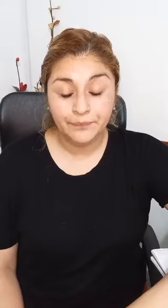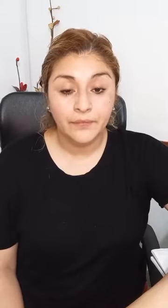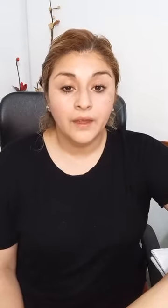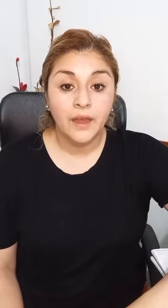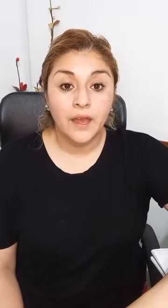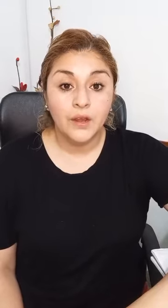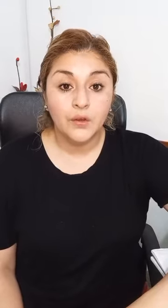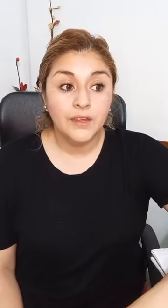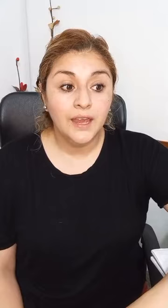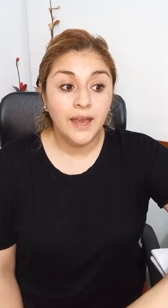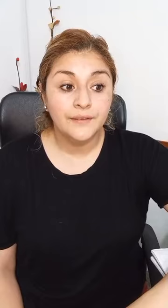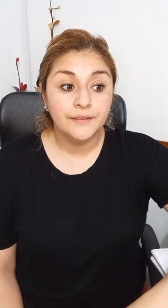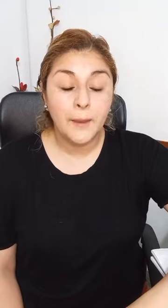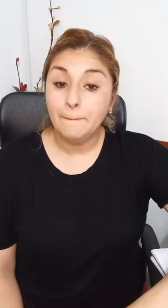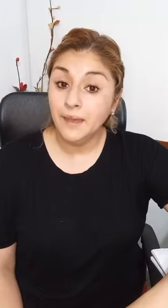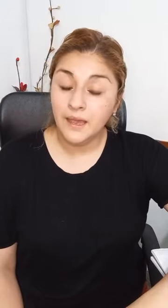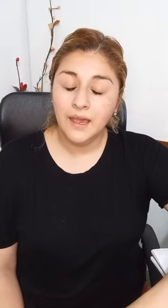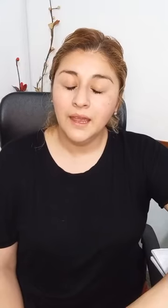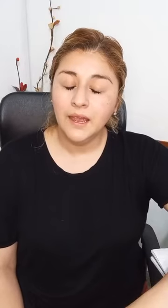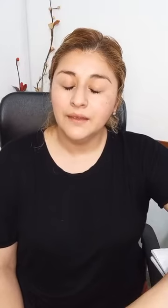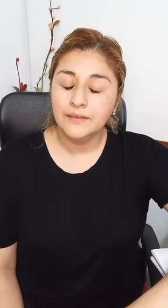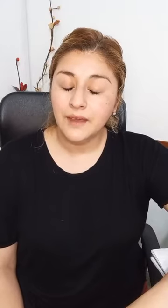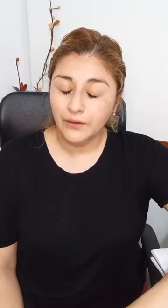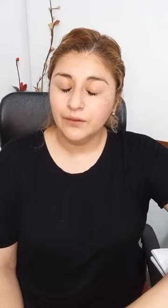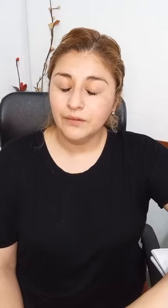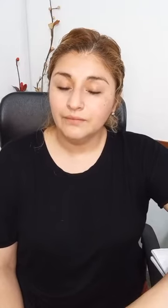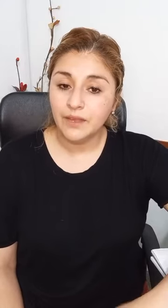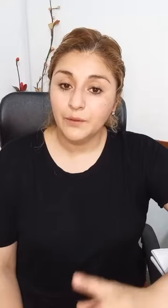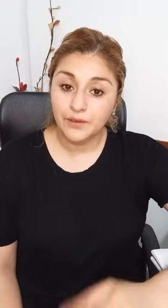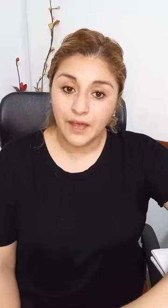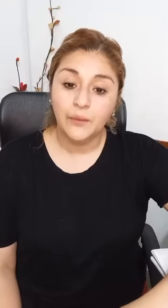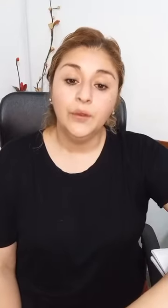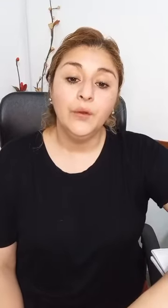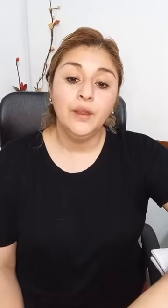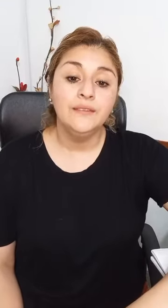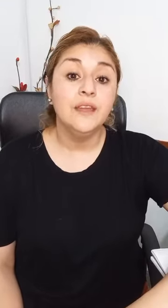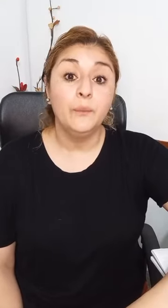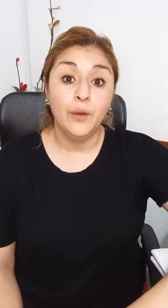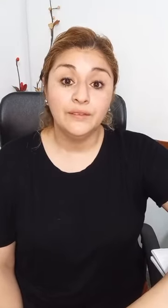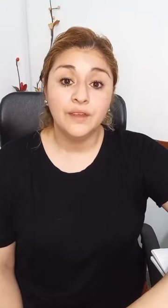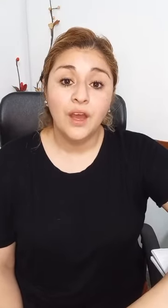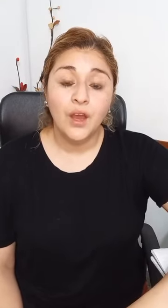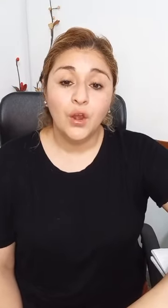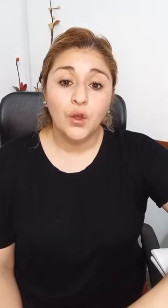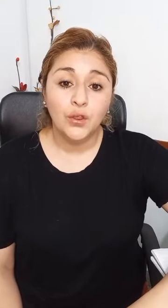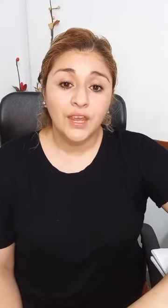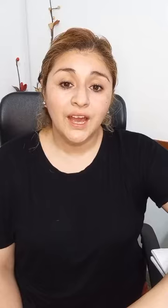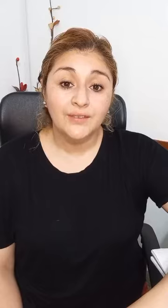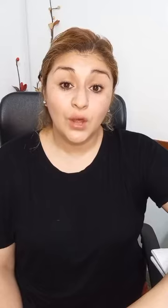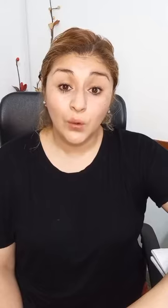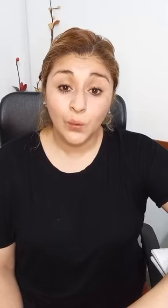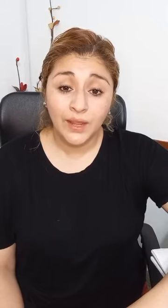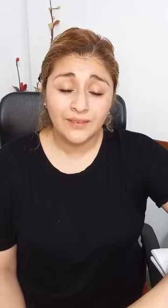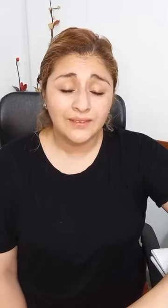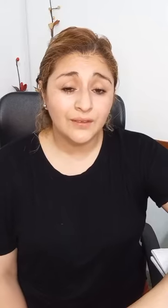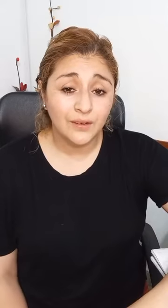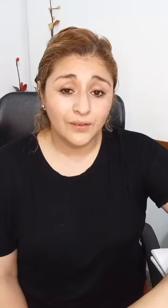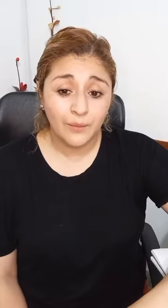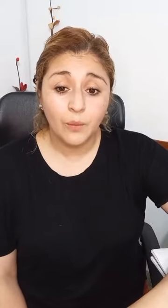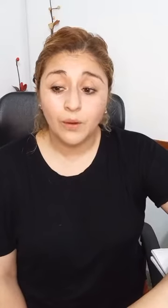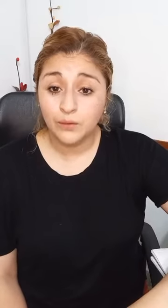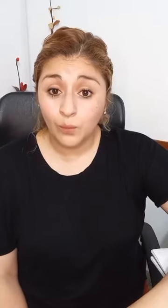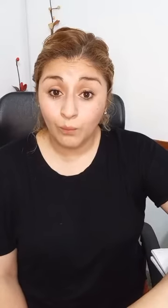¿Sí? Los días sábados tenemos estas reuniones. Después, los días lunes